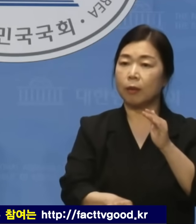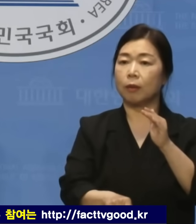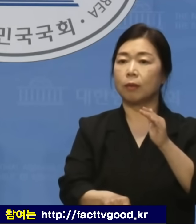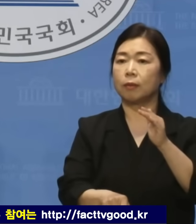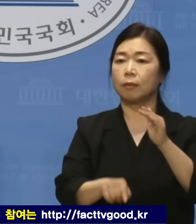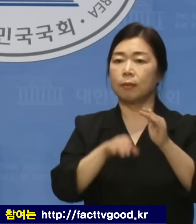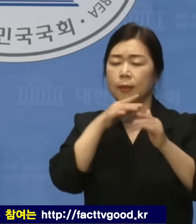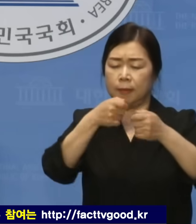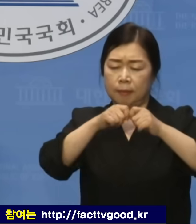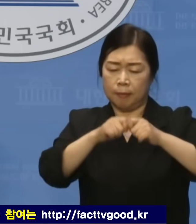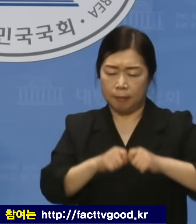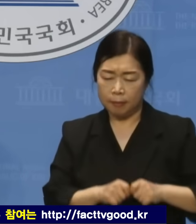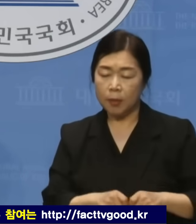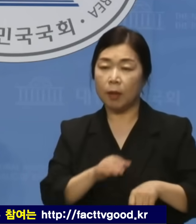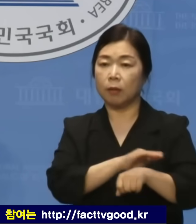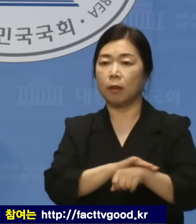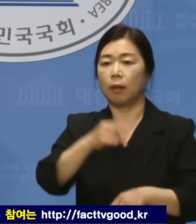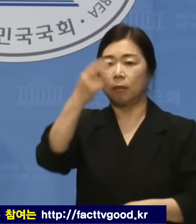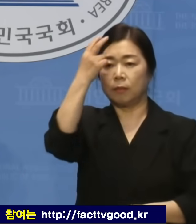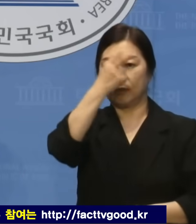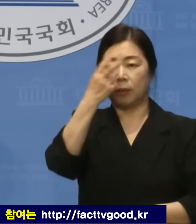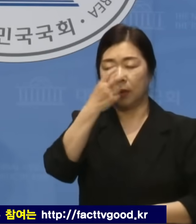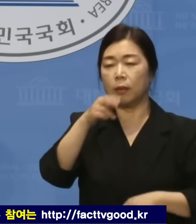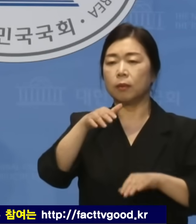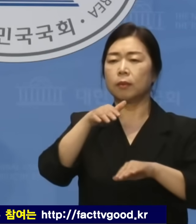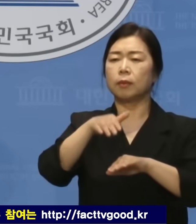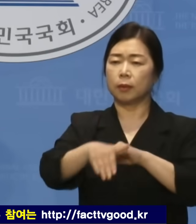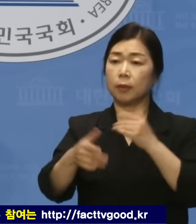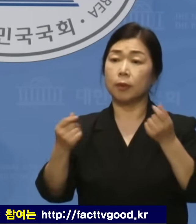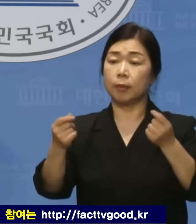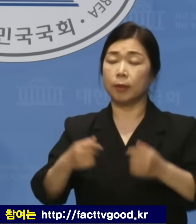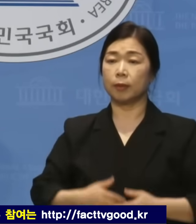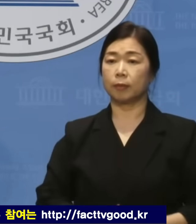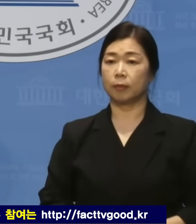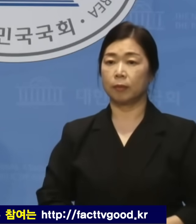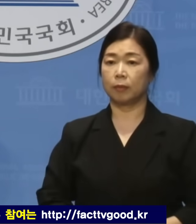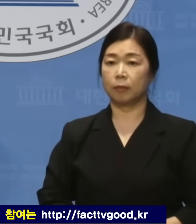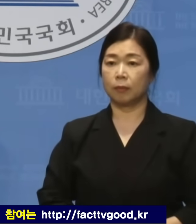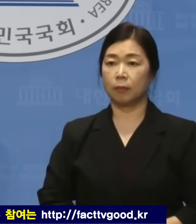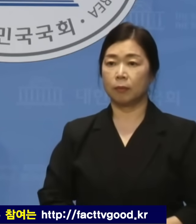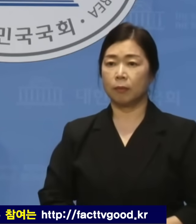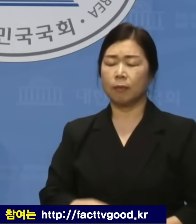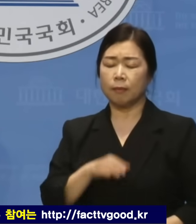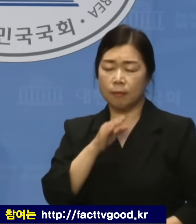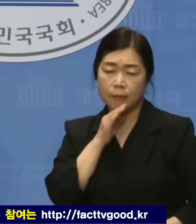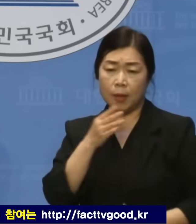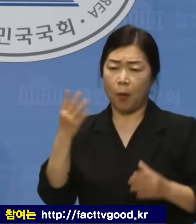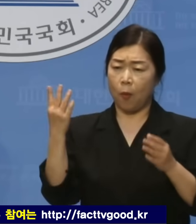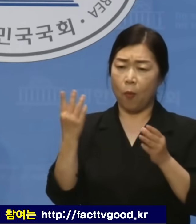아주 빈틈없이 잘 챙기는 그런 스타일입니다. 너무나 완벽한